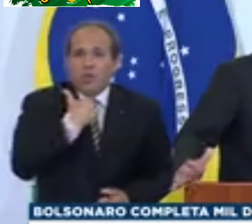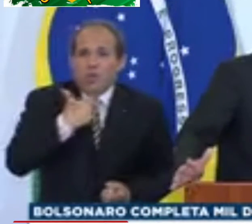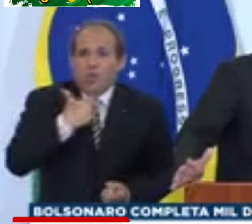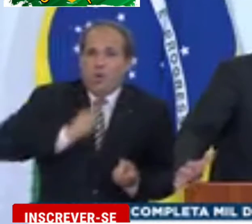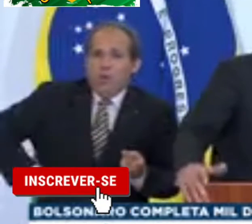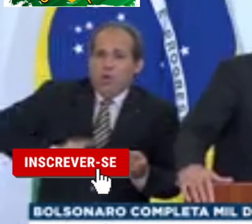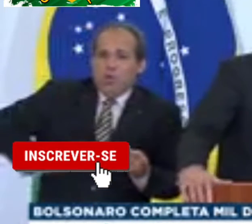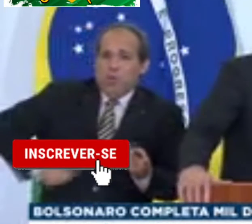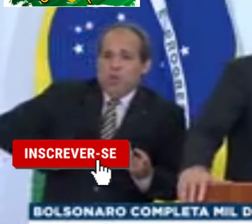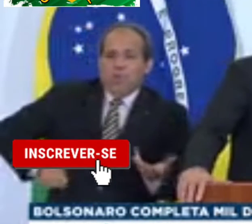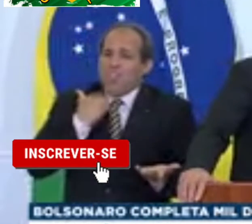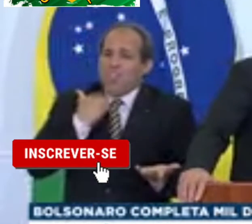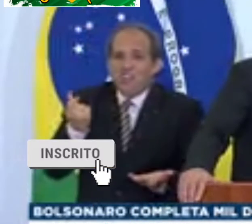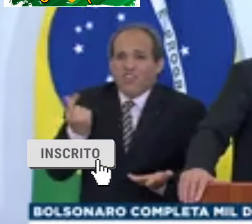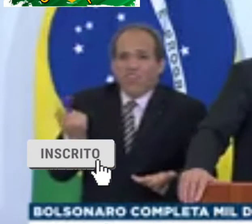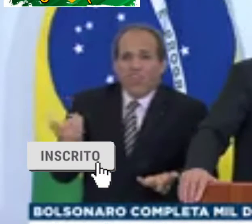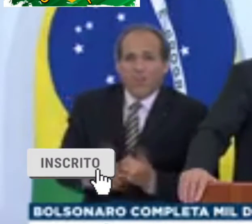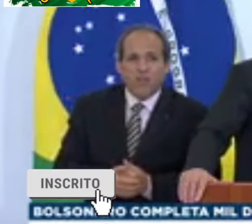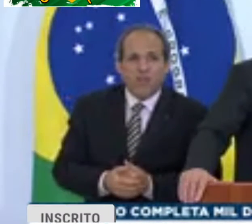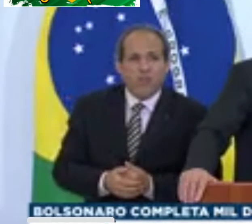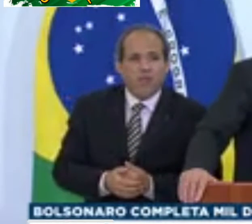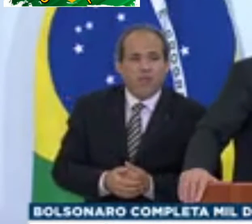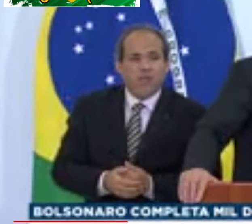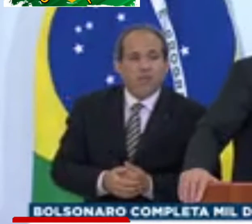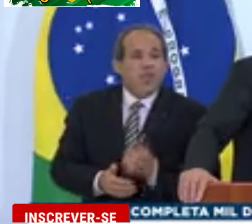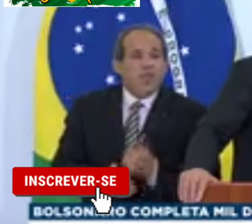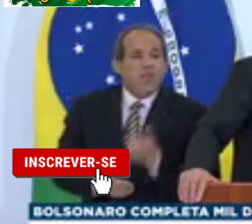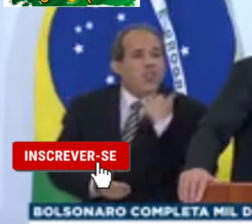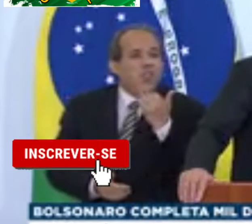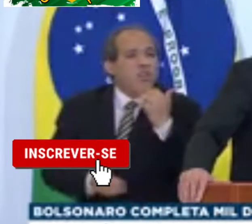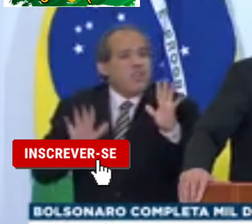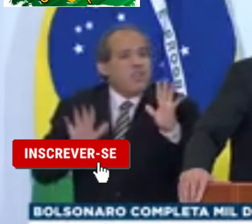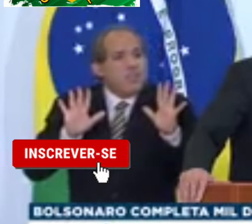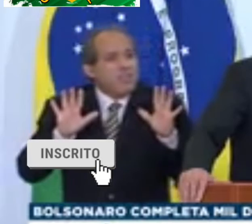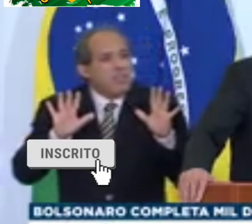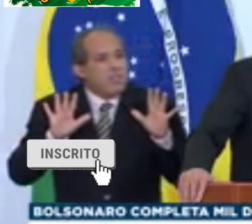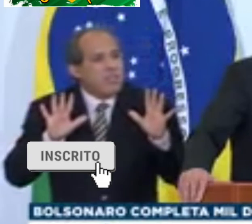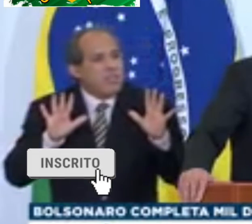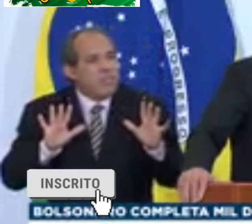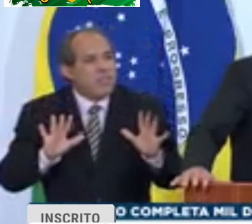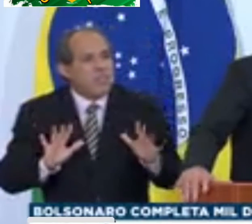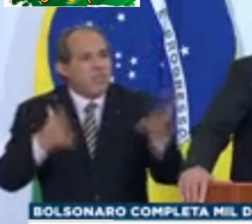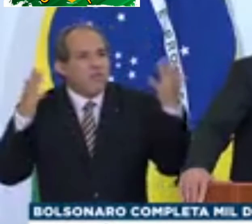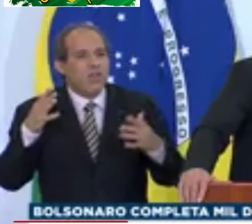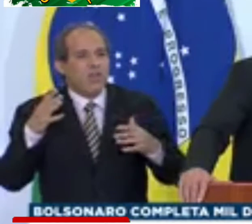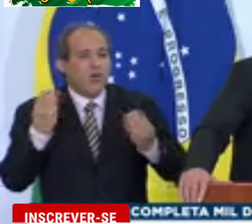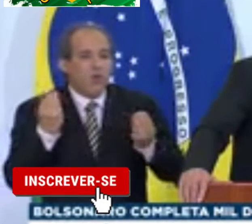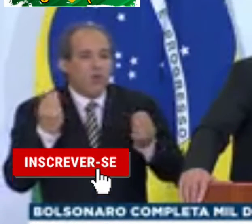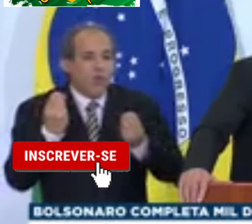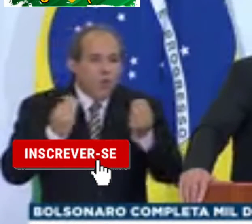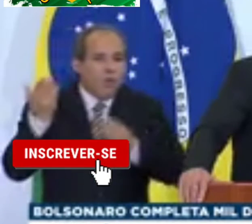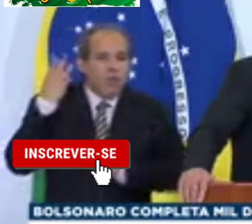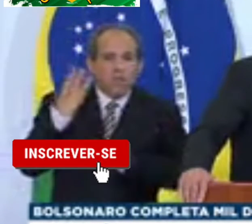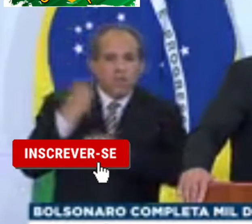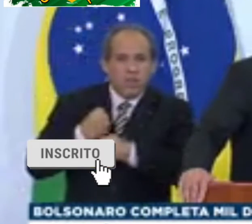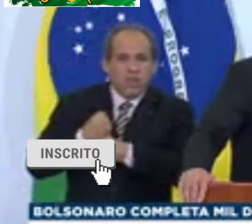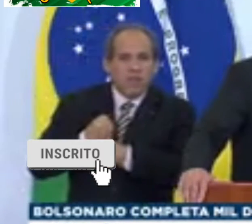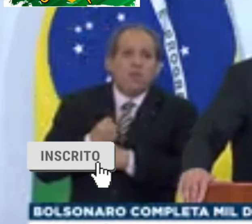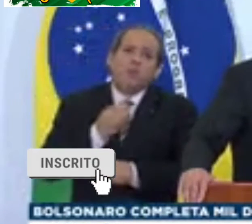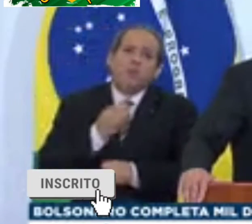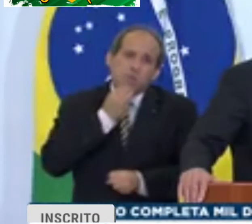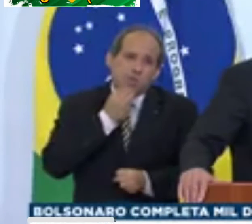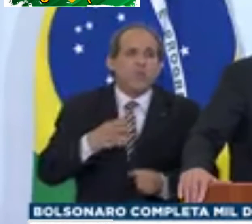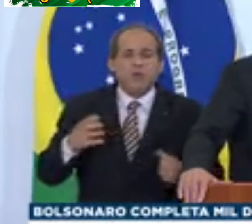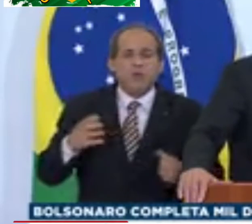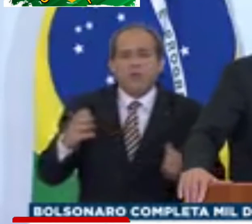De nada vale dessa maneira. Saudades que eu tenho de minha vida de 3 anos atrás, tenho. Que eu podia pegar um calção com a